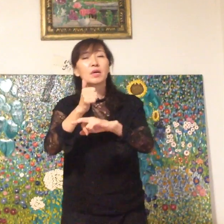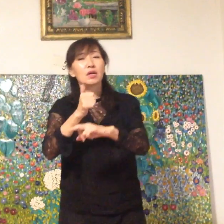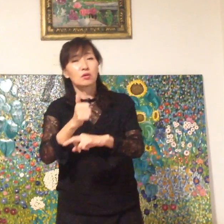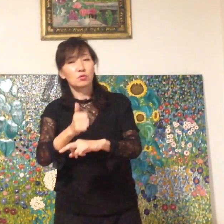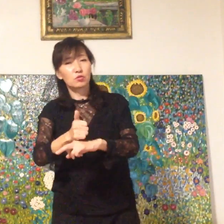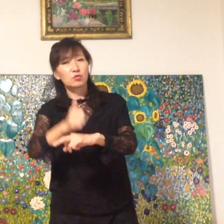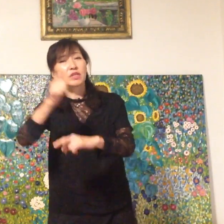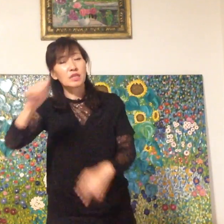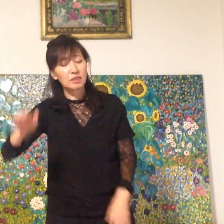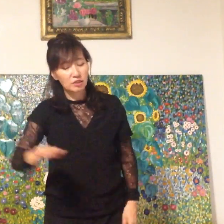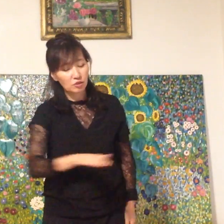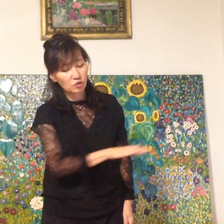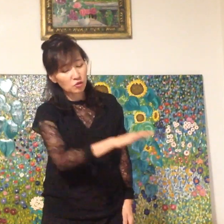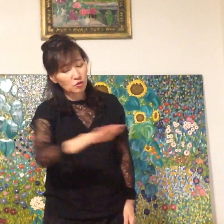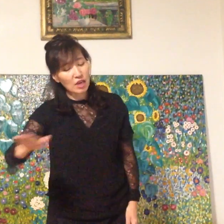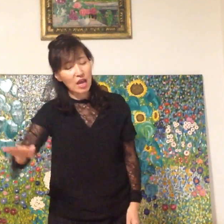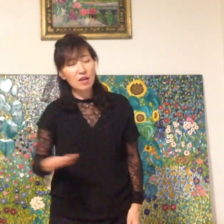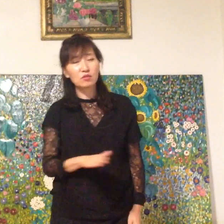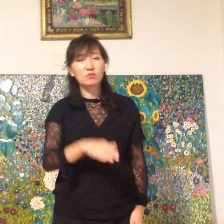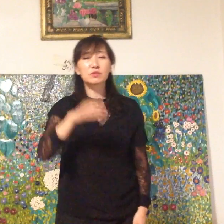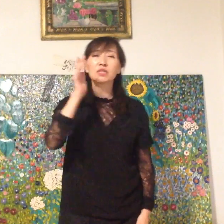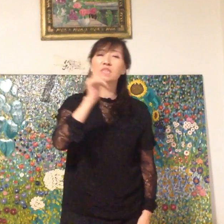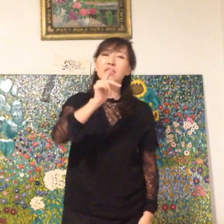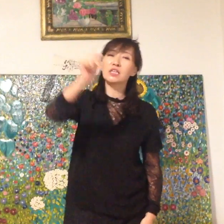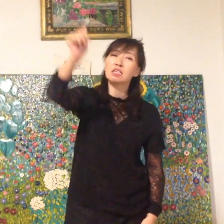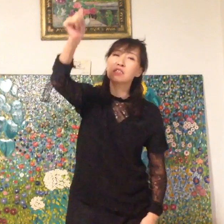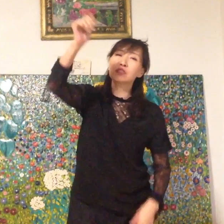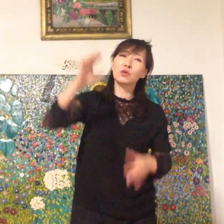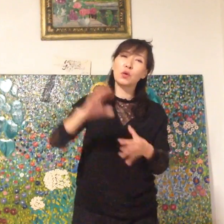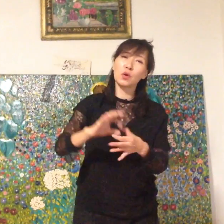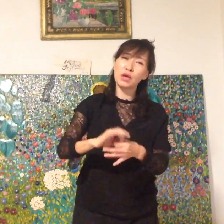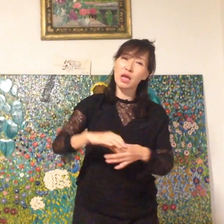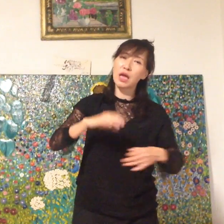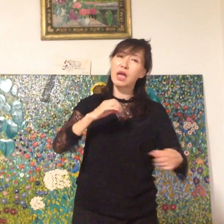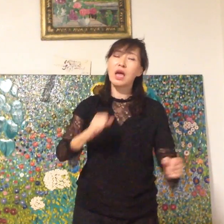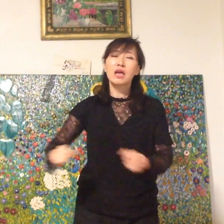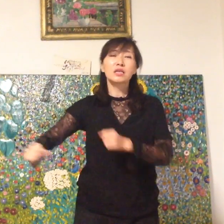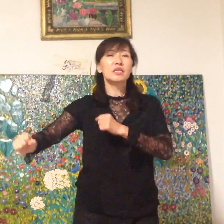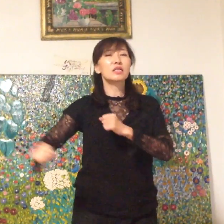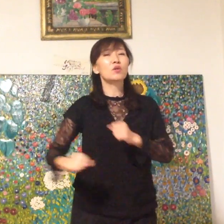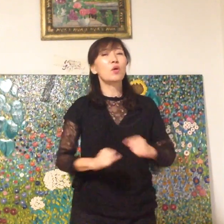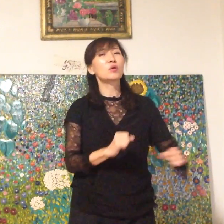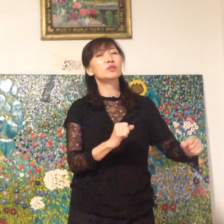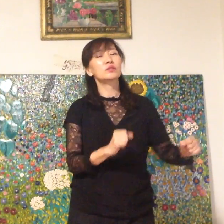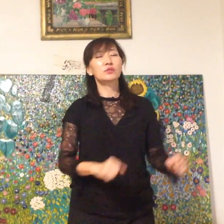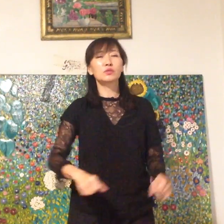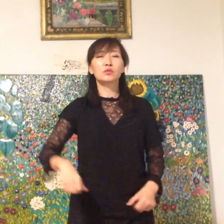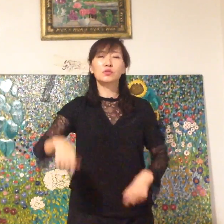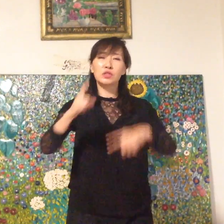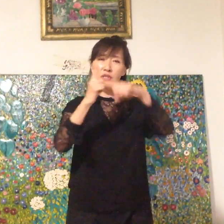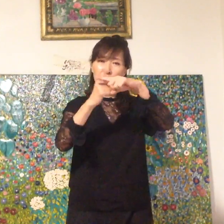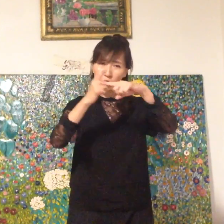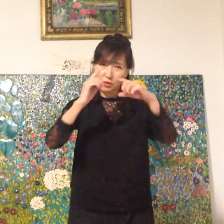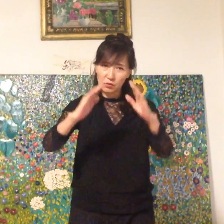우리는 주의 움직이는 교회 이곳은 주님을